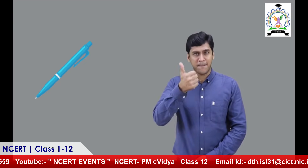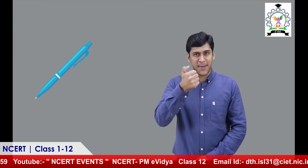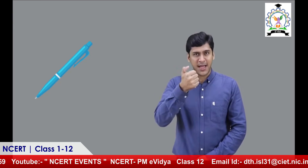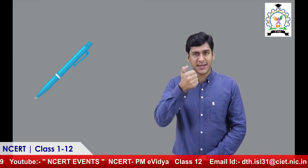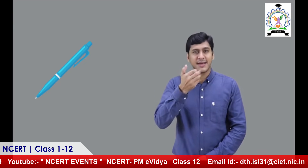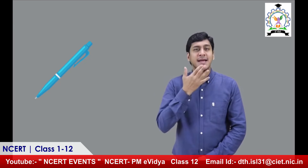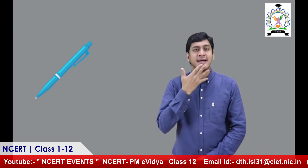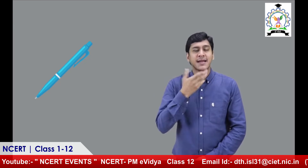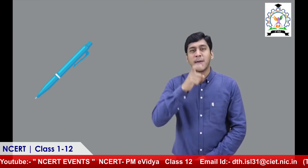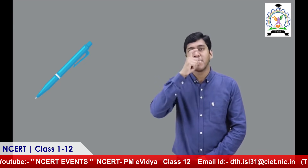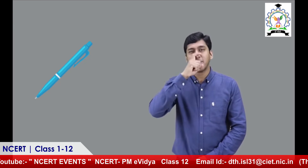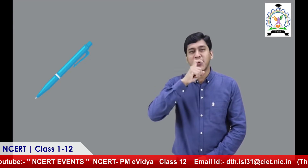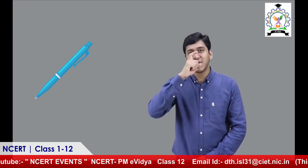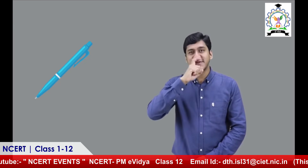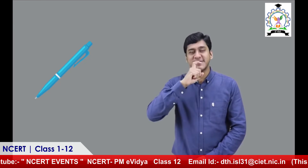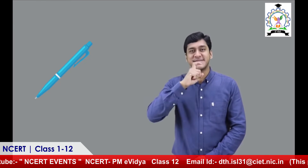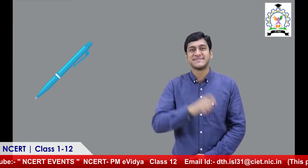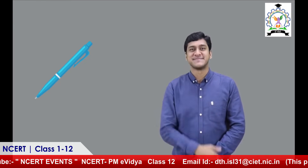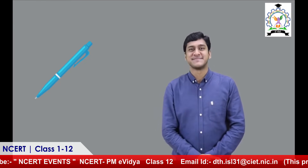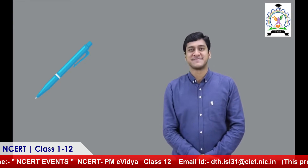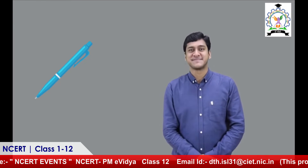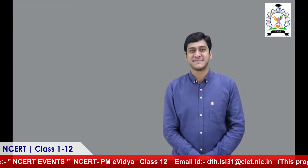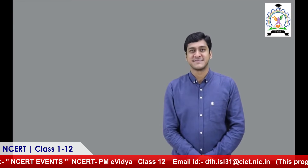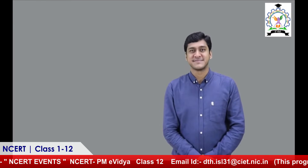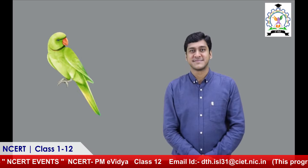इसका संकेत है यह और इसका रंग नीला है, पेन।